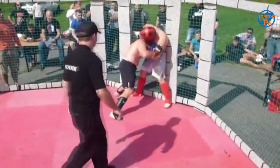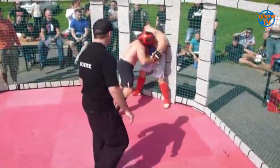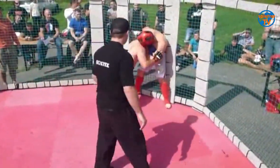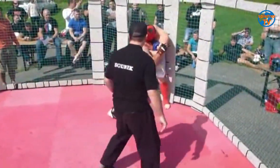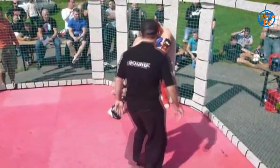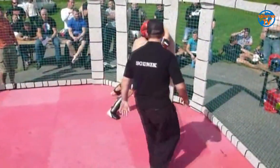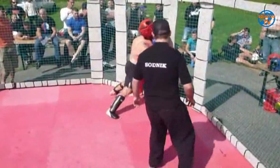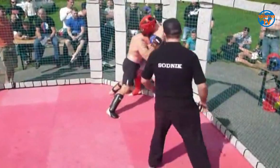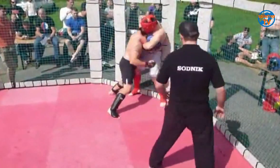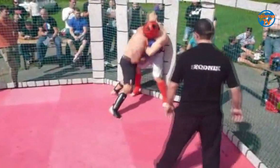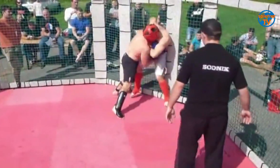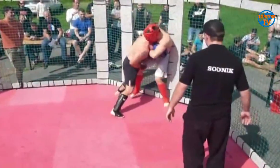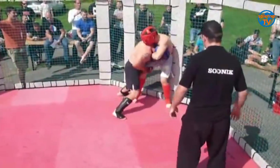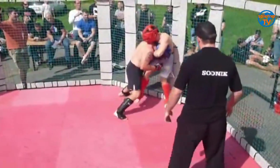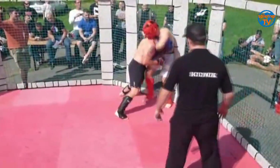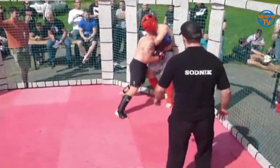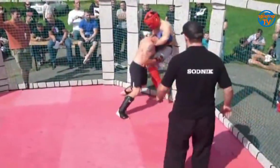Ajde, Roko, vrtaj!